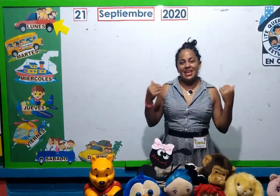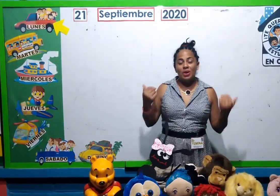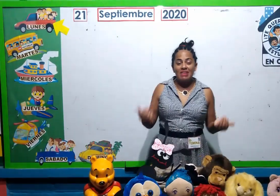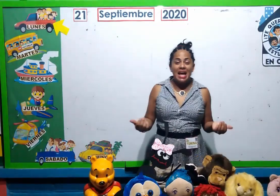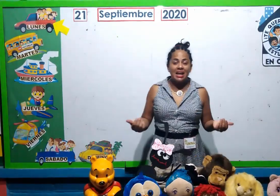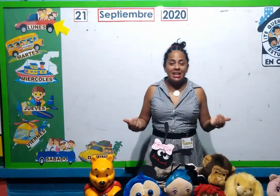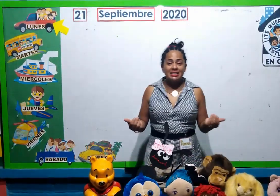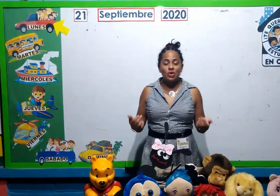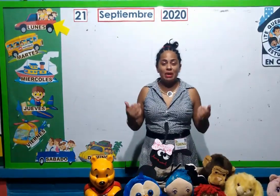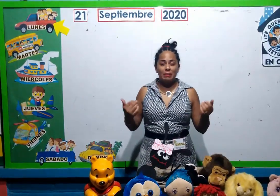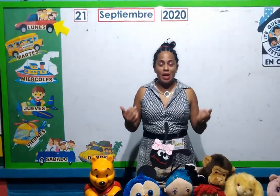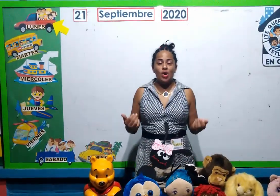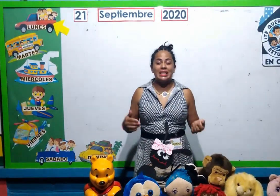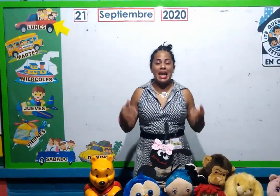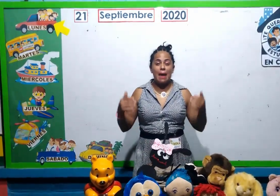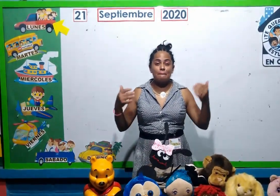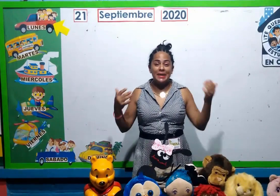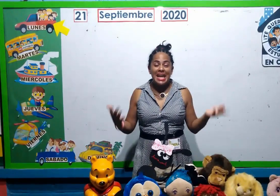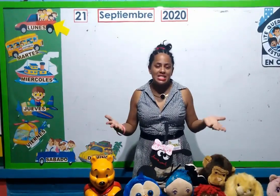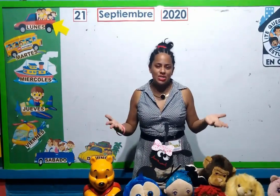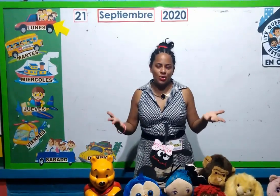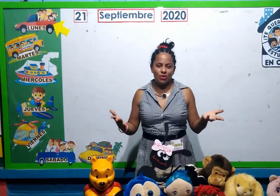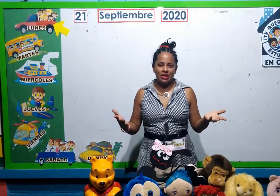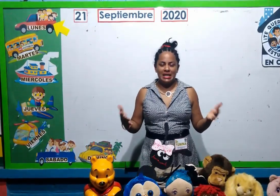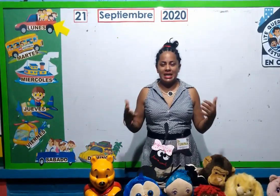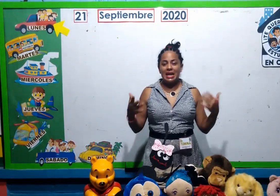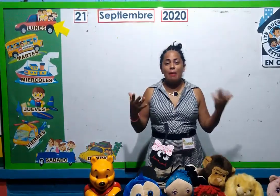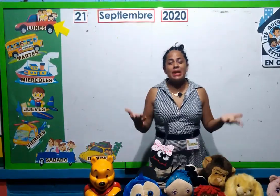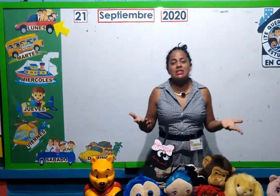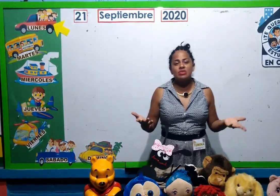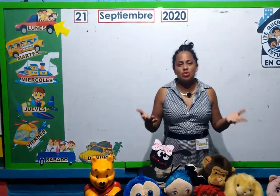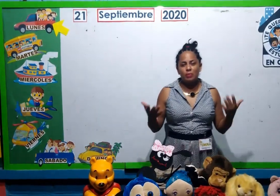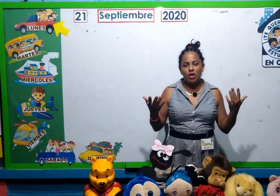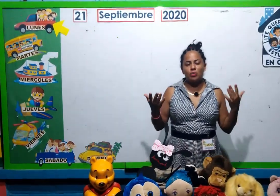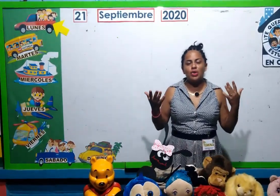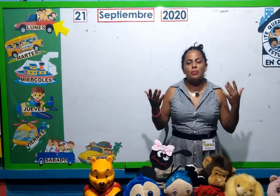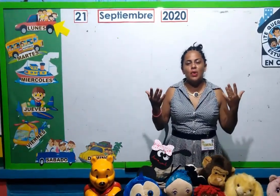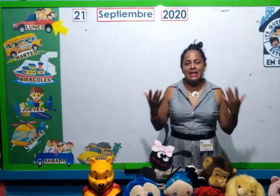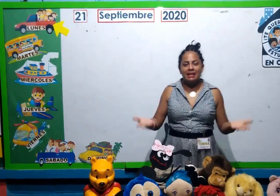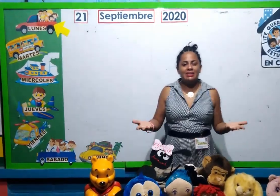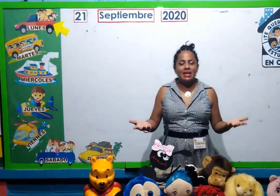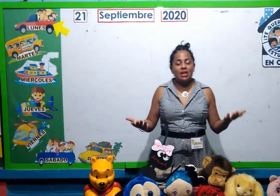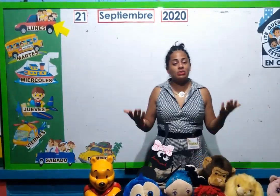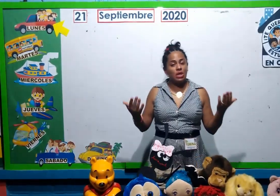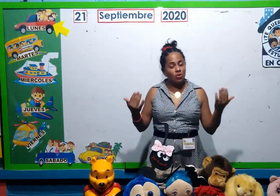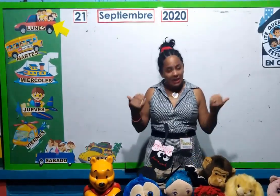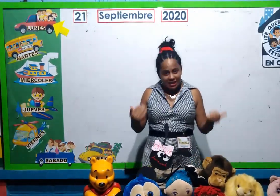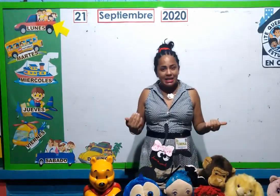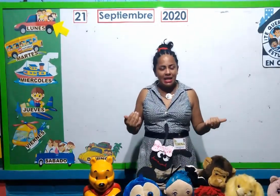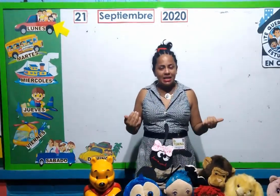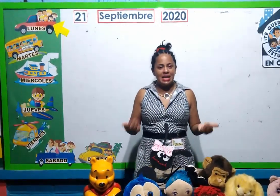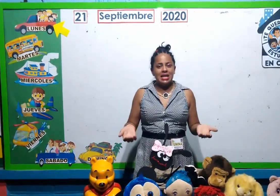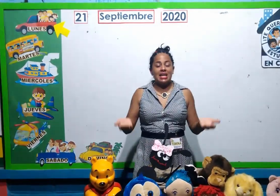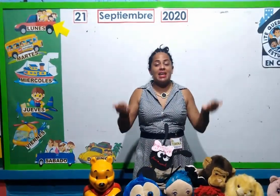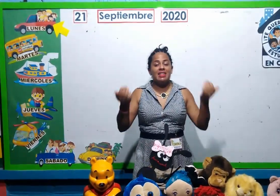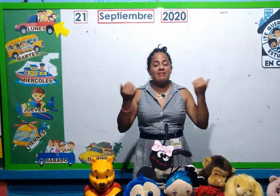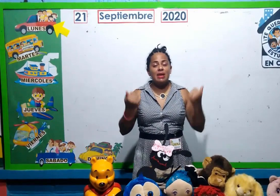Quiero hablarles sobre el valor del aprecio. El aprecio es un valor muy importante que nos ayuda a entender que debemos